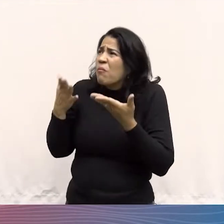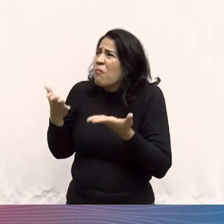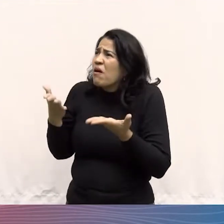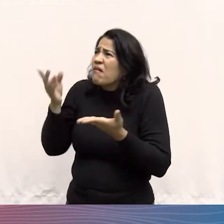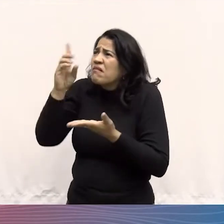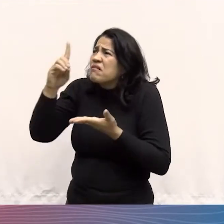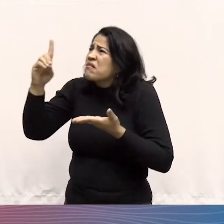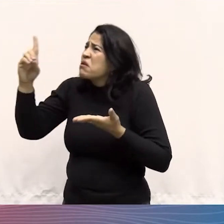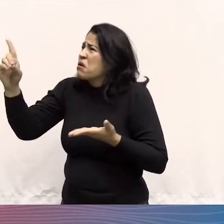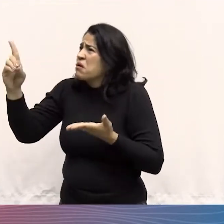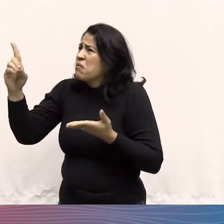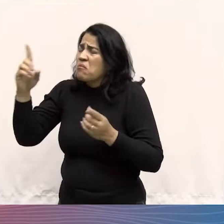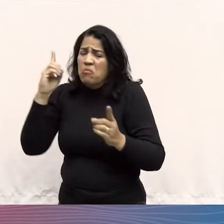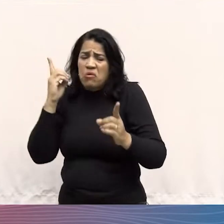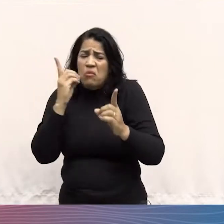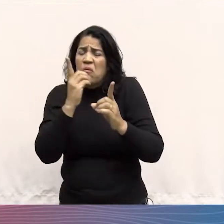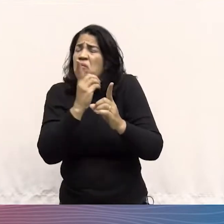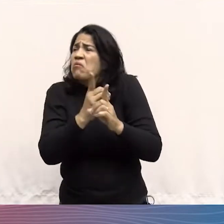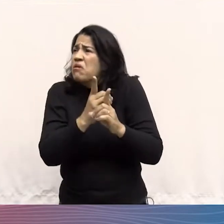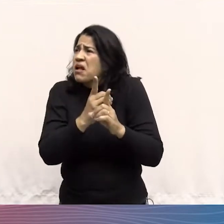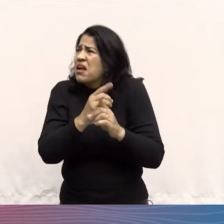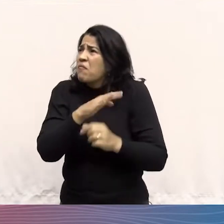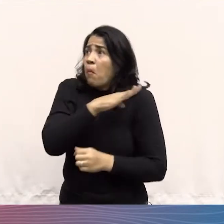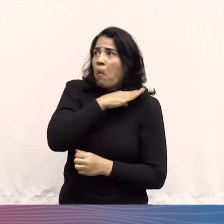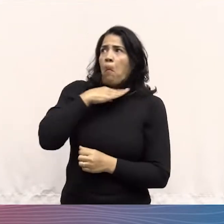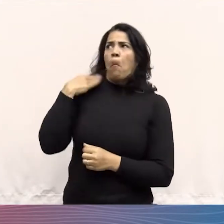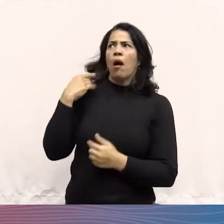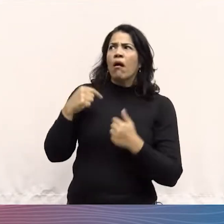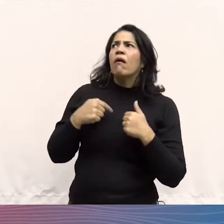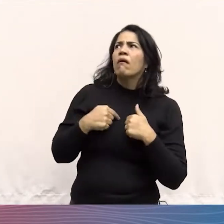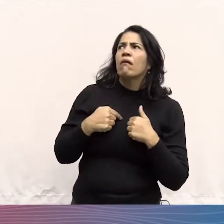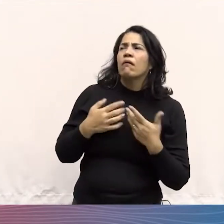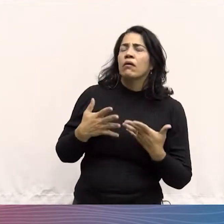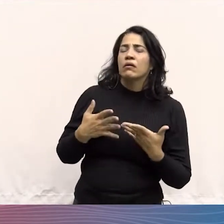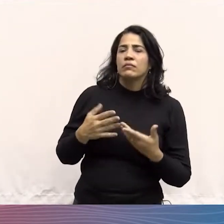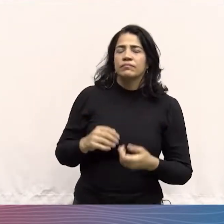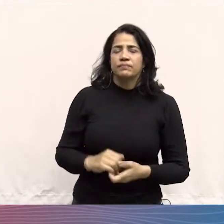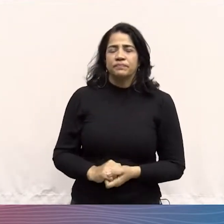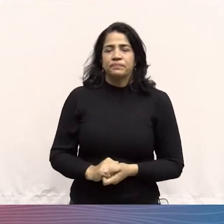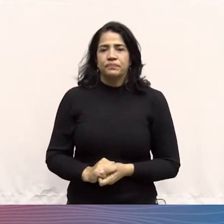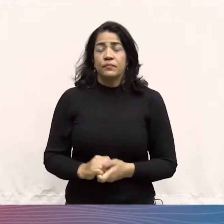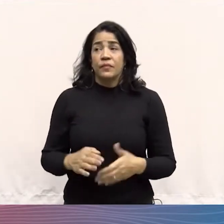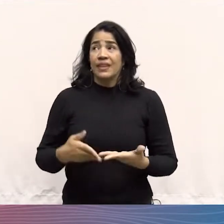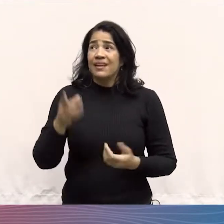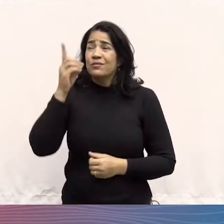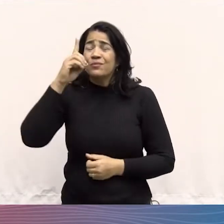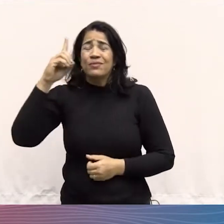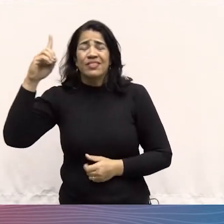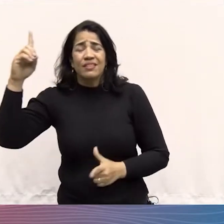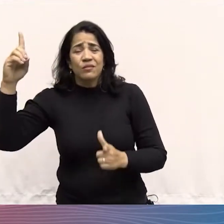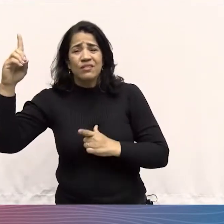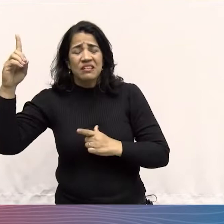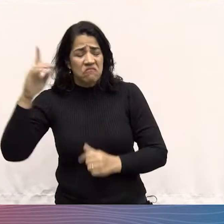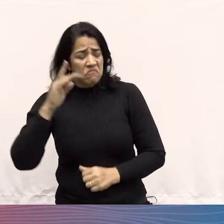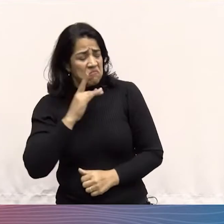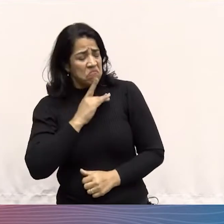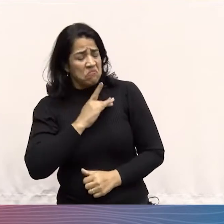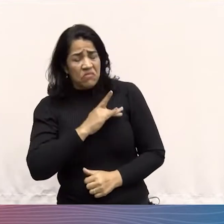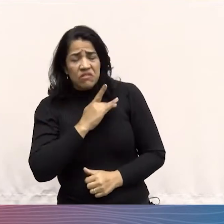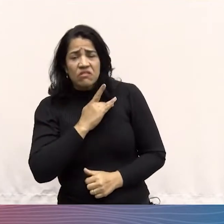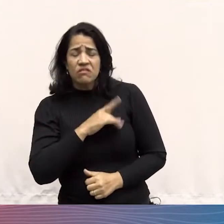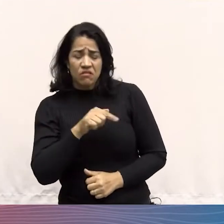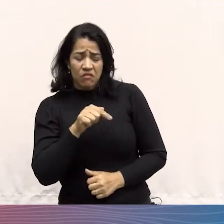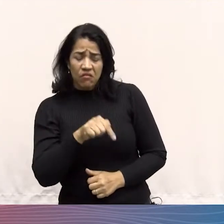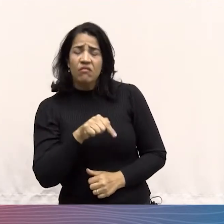um sinal para ele, para que ele não seja morto, né? Deus ainda teve misericórdia dele,